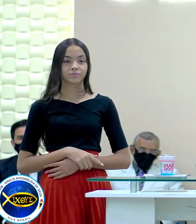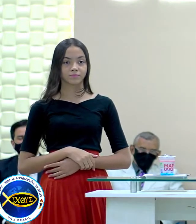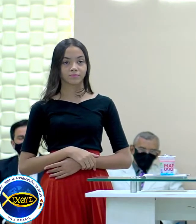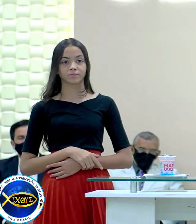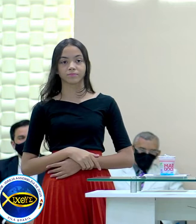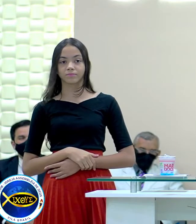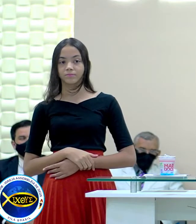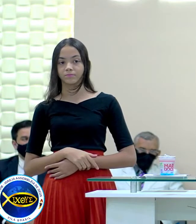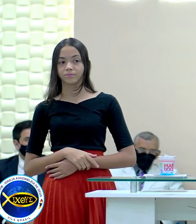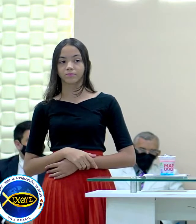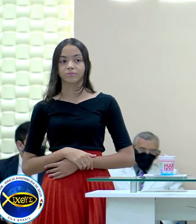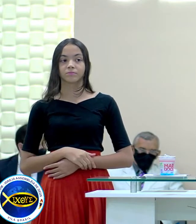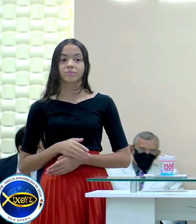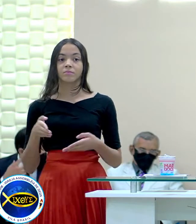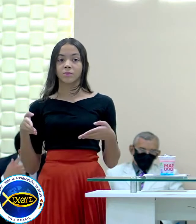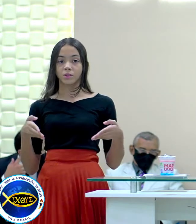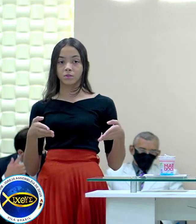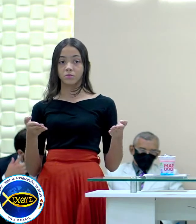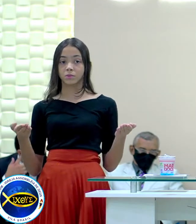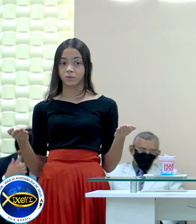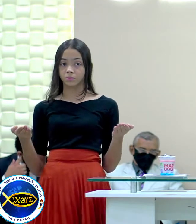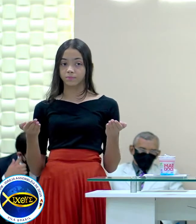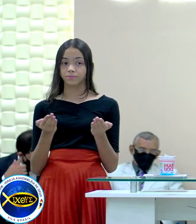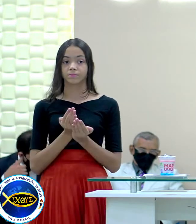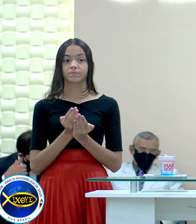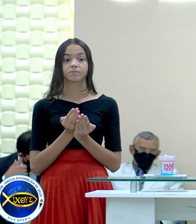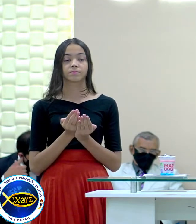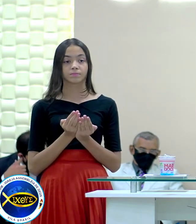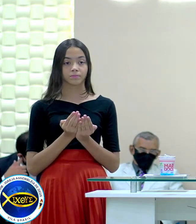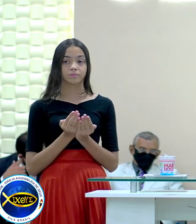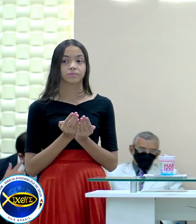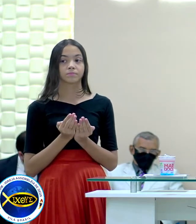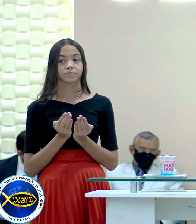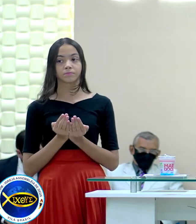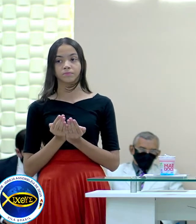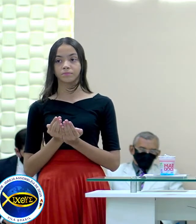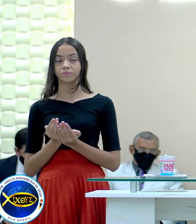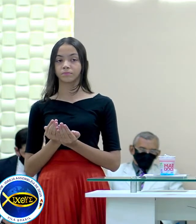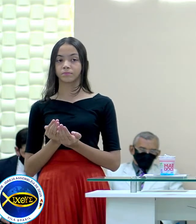A conduta cristã. Aleluia.